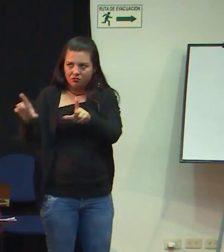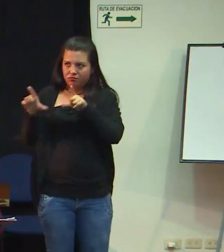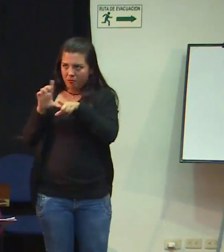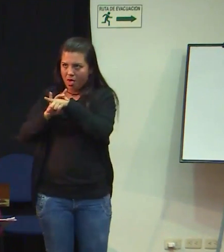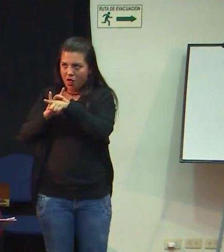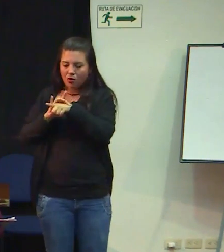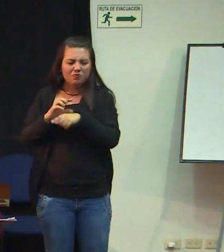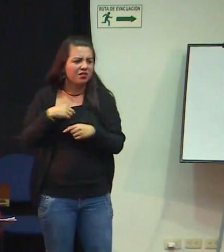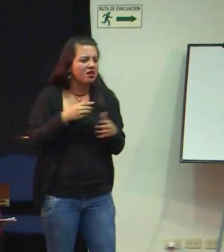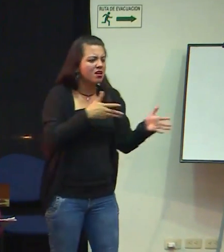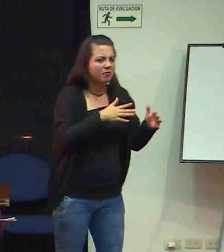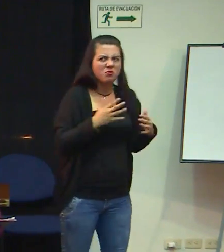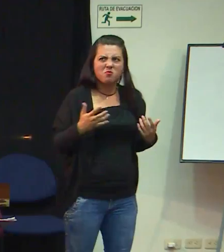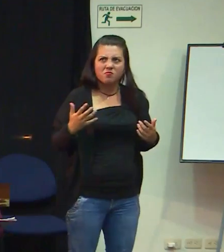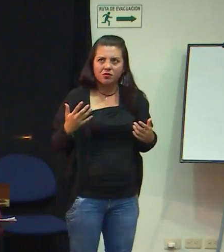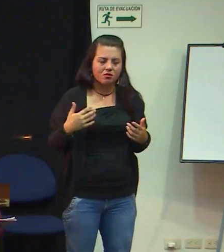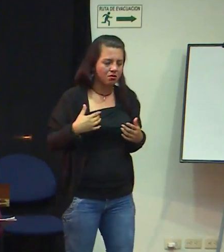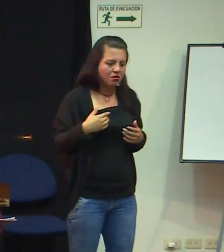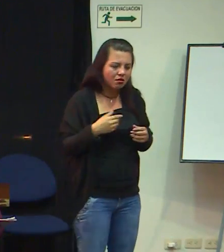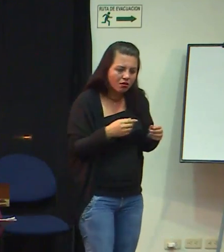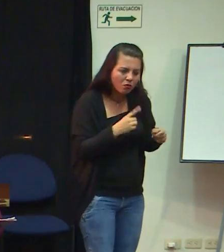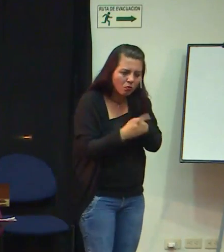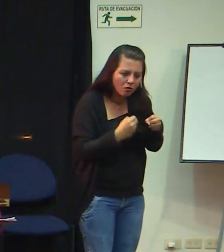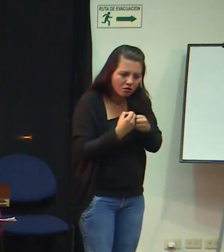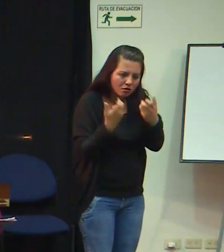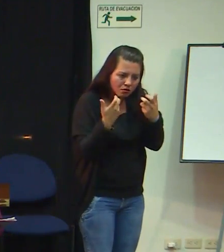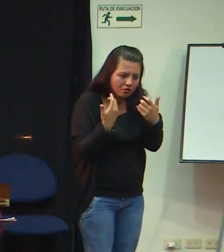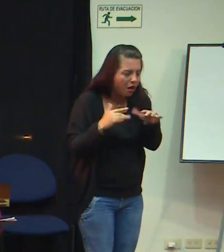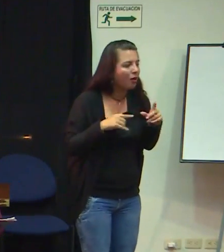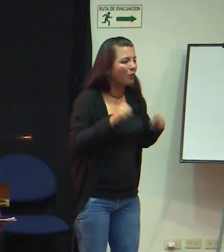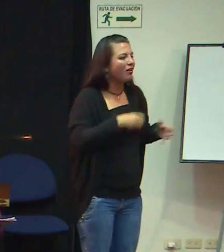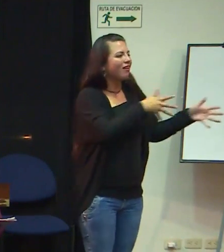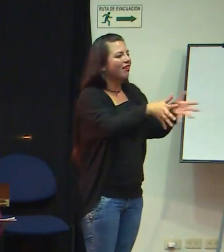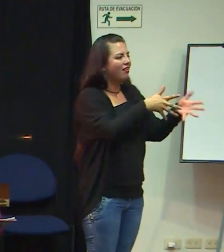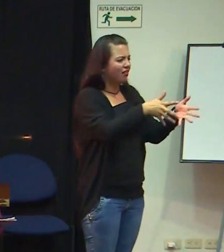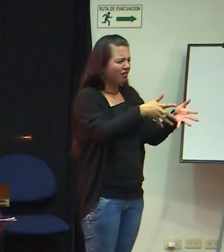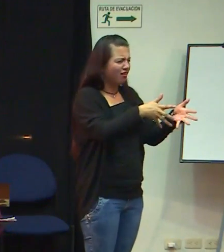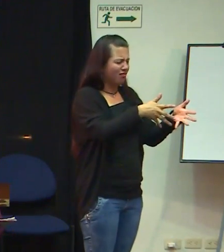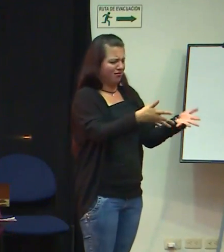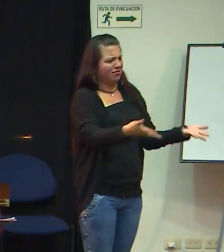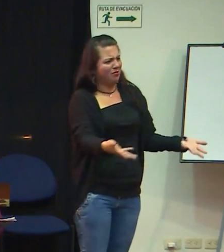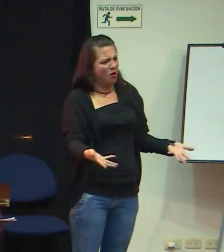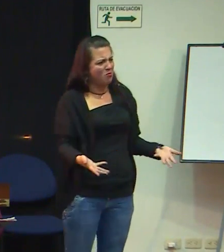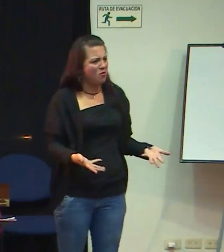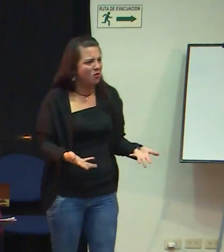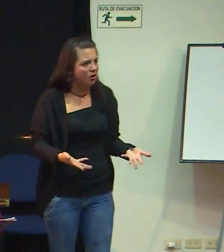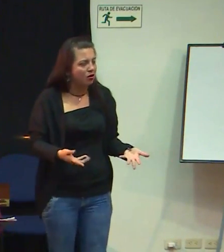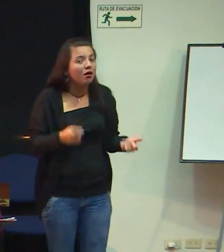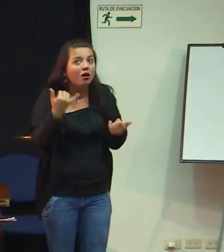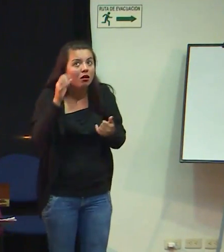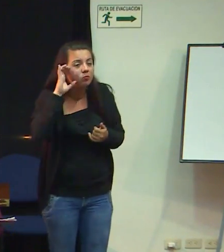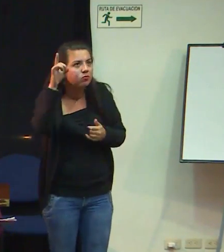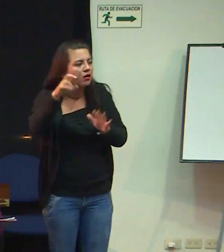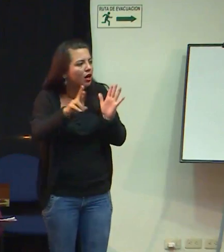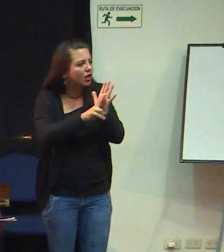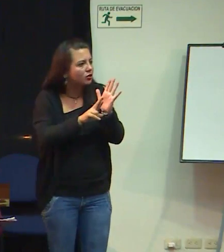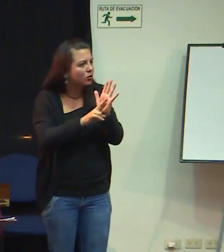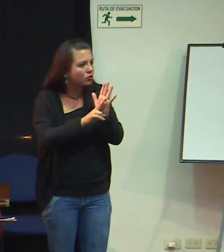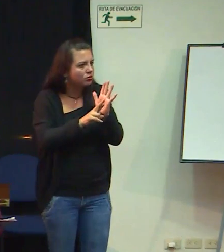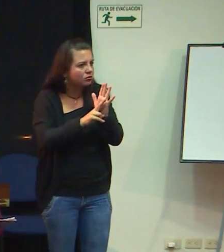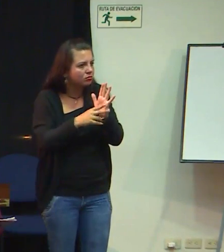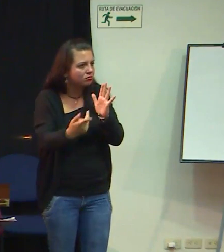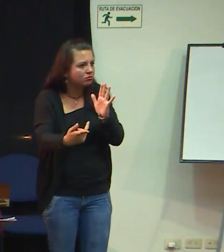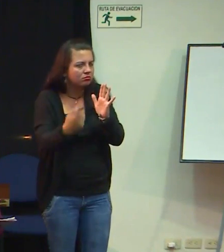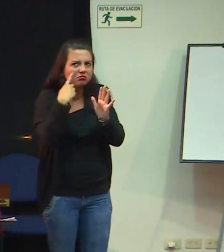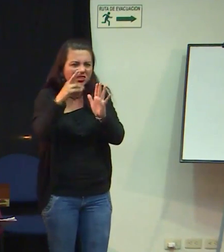año y ya son docentes? ¿Cómo es posible que hoy se hable de una resolución que